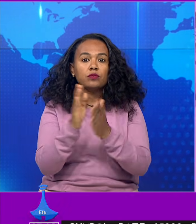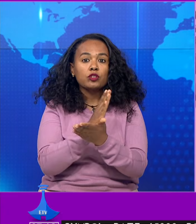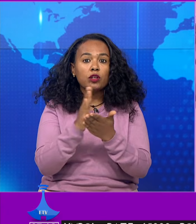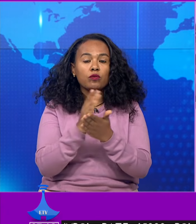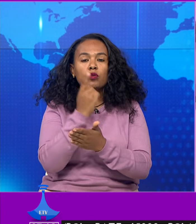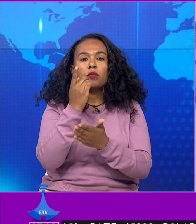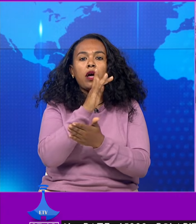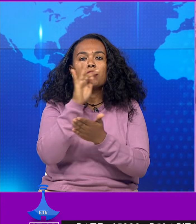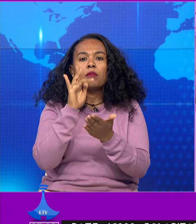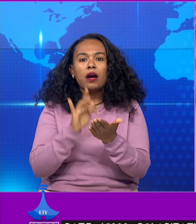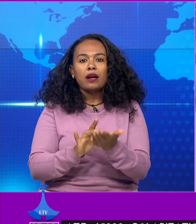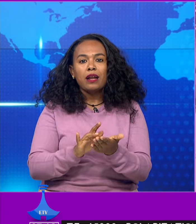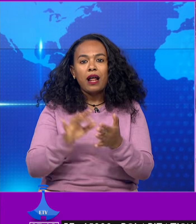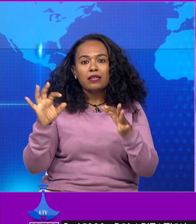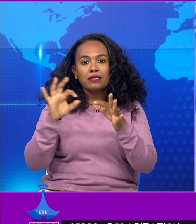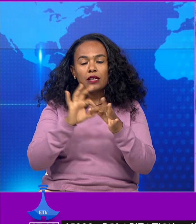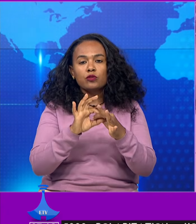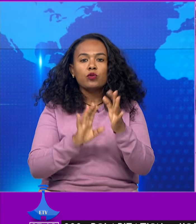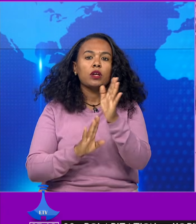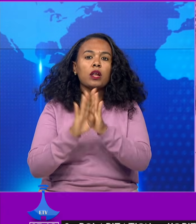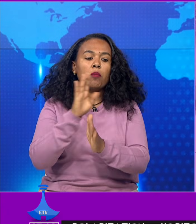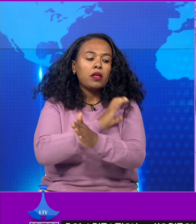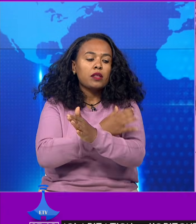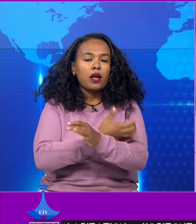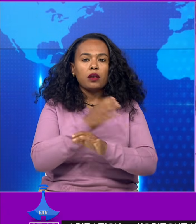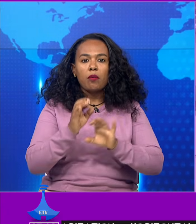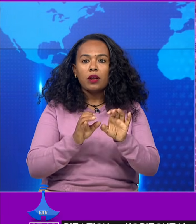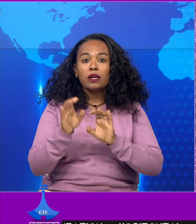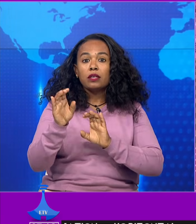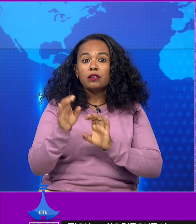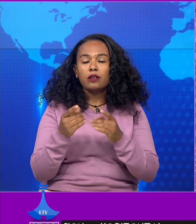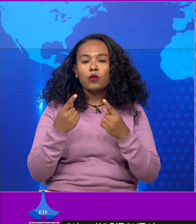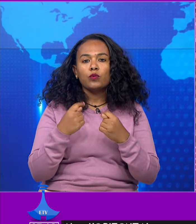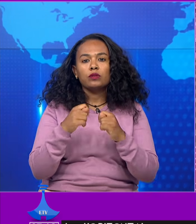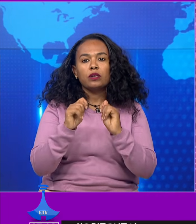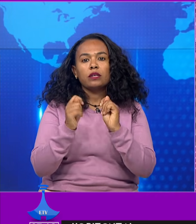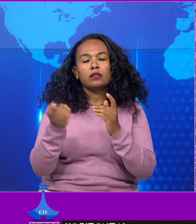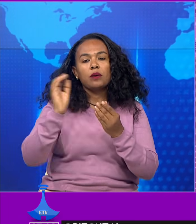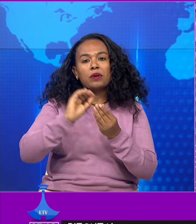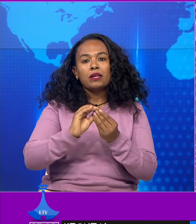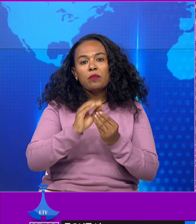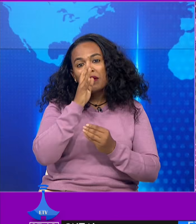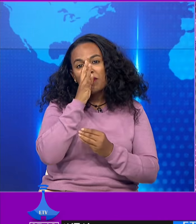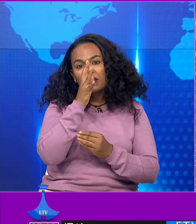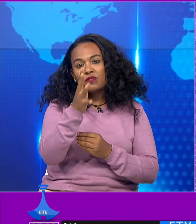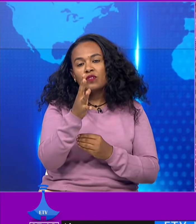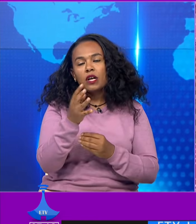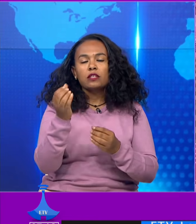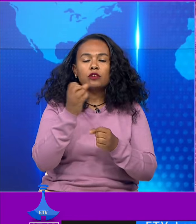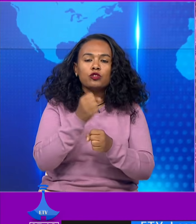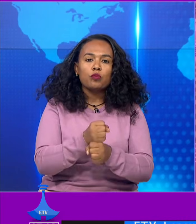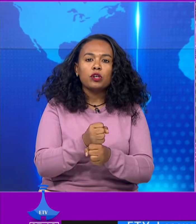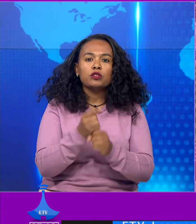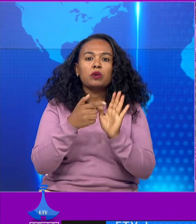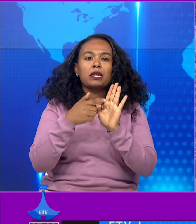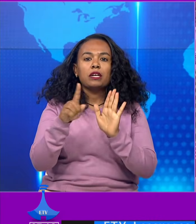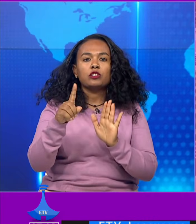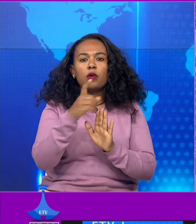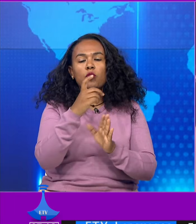በአንድ ማዕቀፍ አስተሳስሮ የልማት ኃይል ለማድረግ የተደረገውን ጥረት የመደመር ፍልስፍና ተጨባጭ መገለጫ